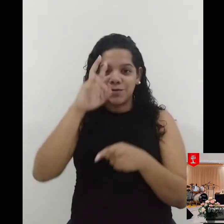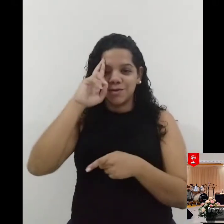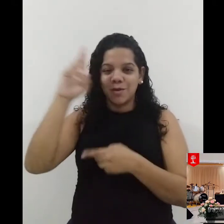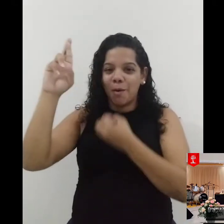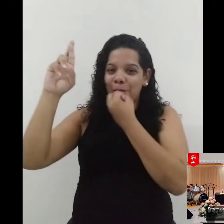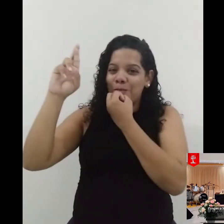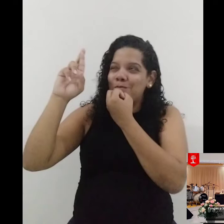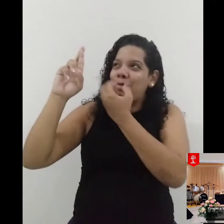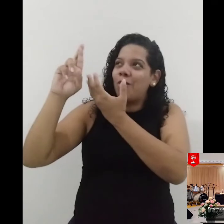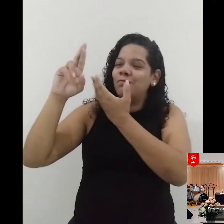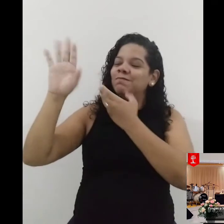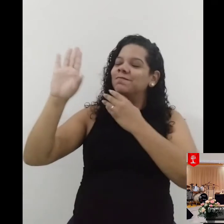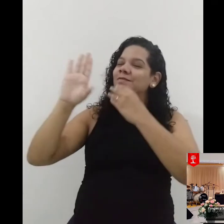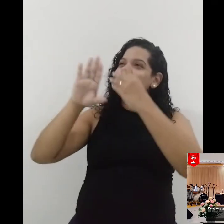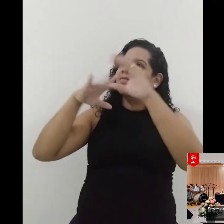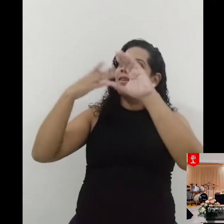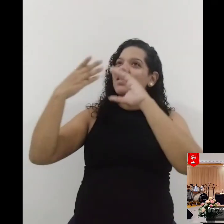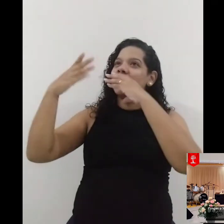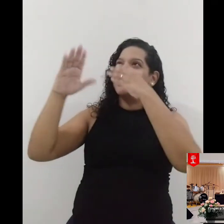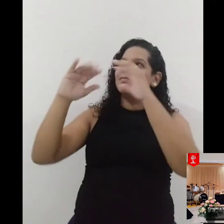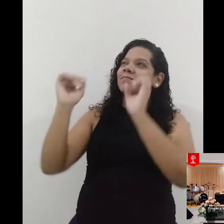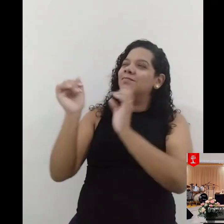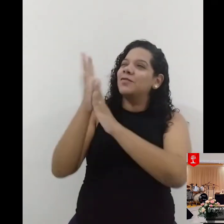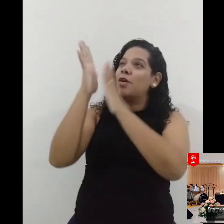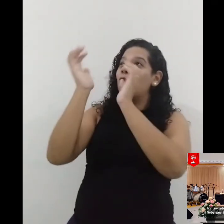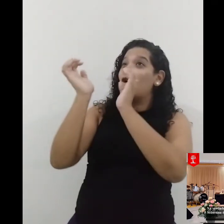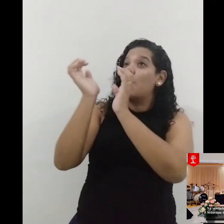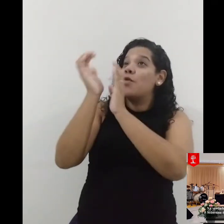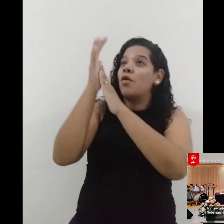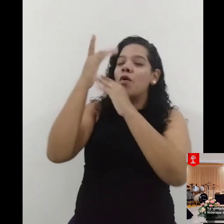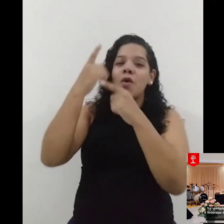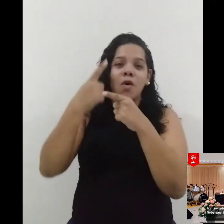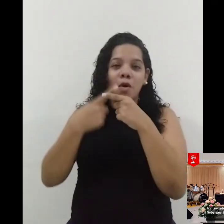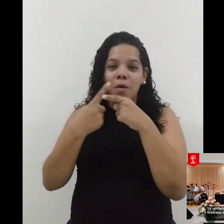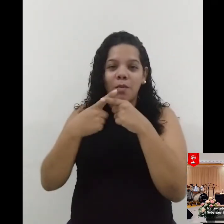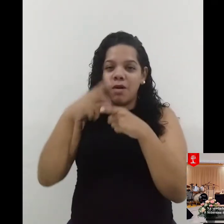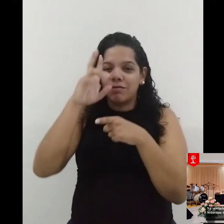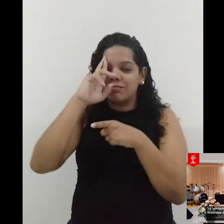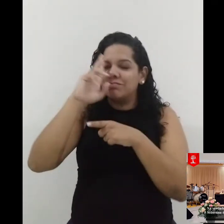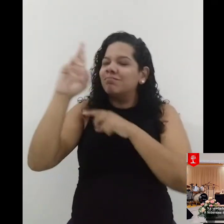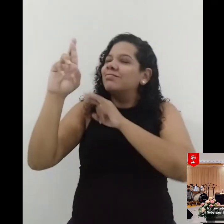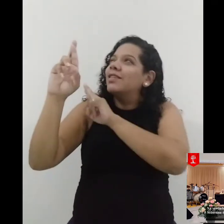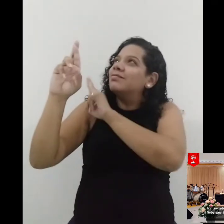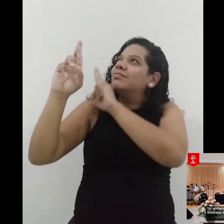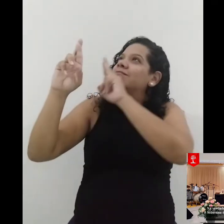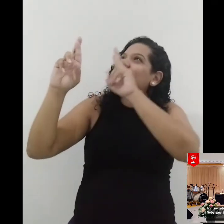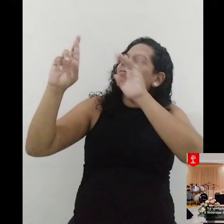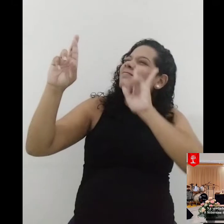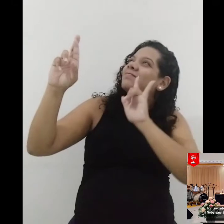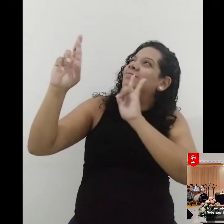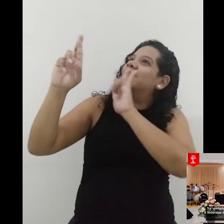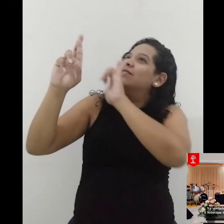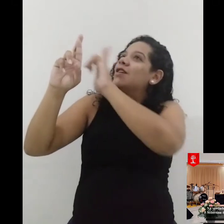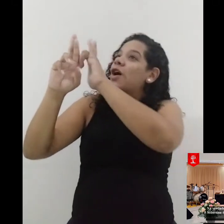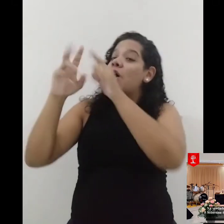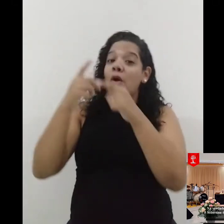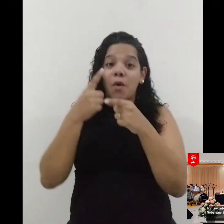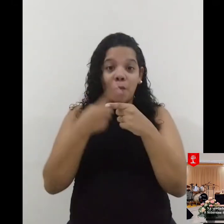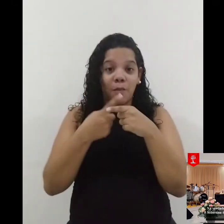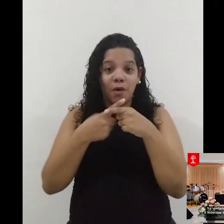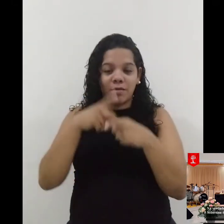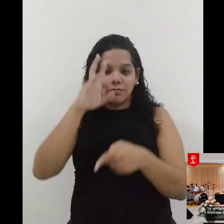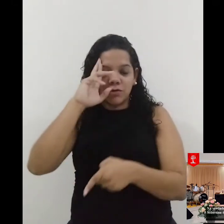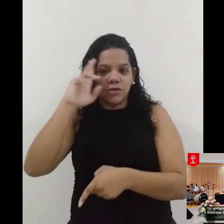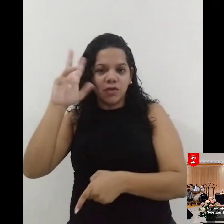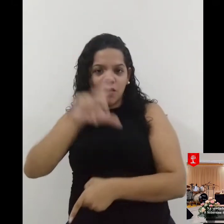a Israel, como seu tesouro pessoal. Na verdade, sei que o Senhor é grande e